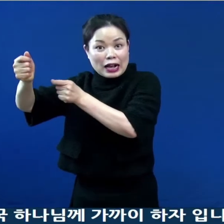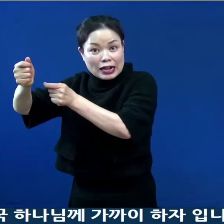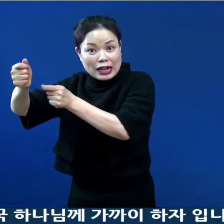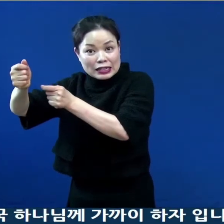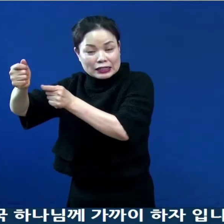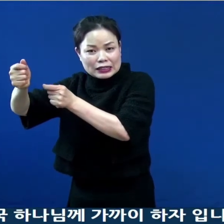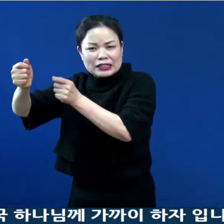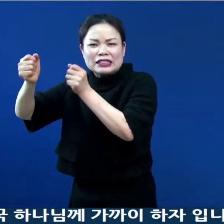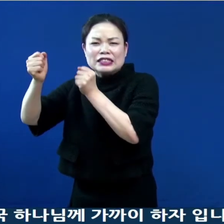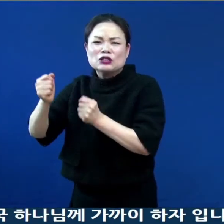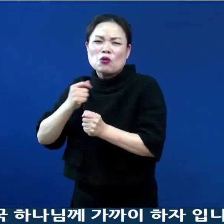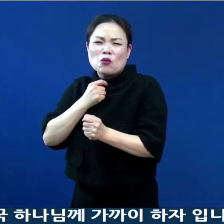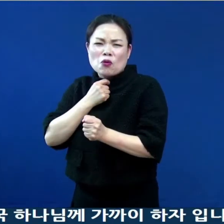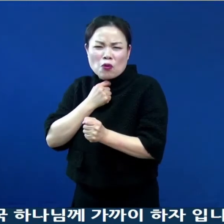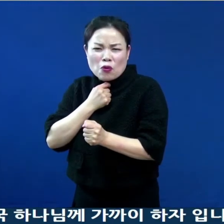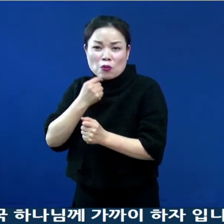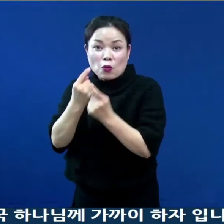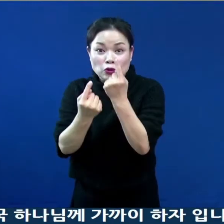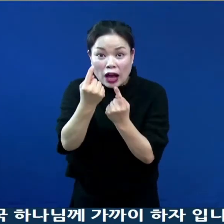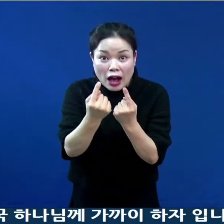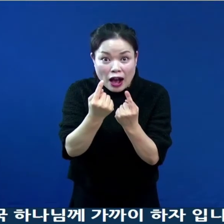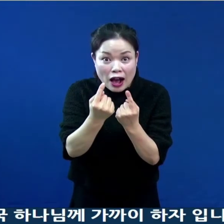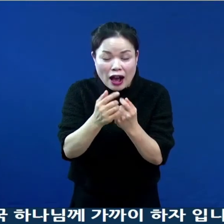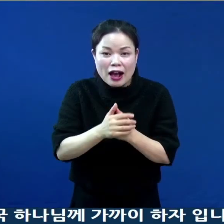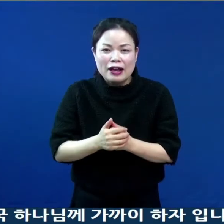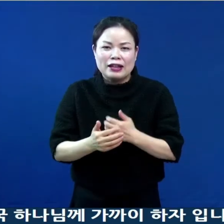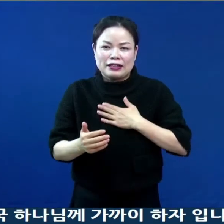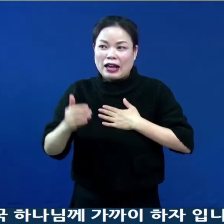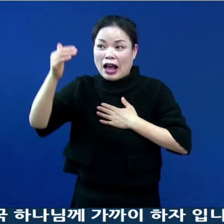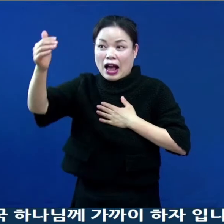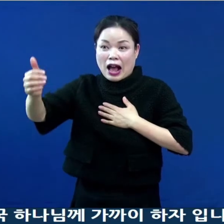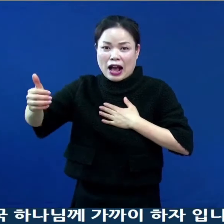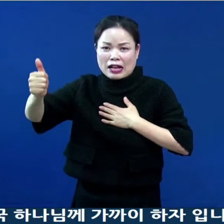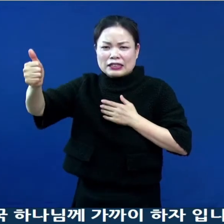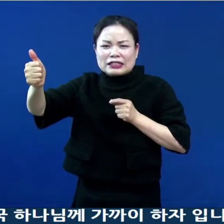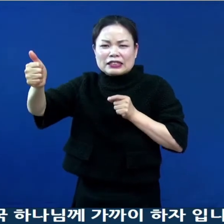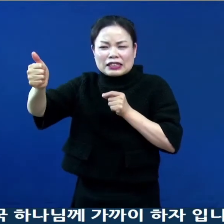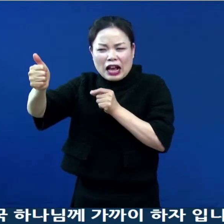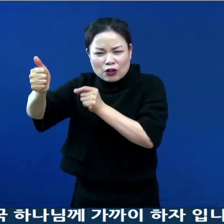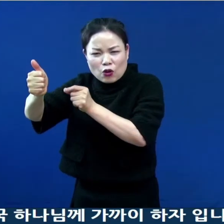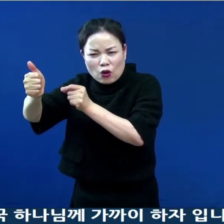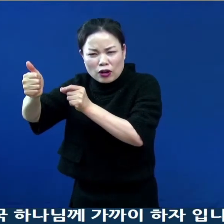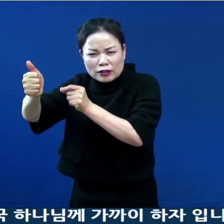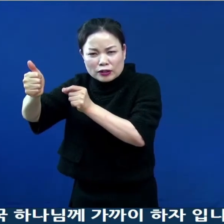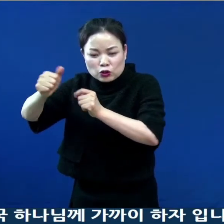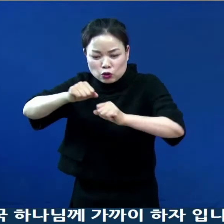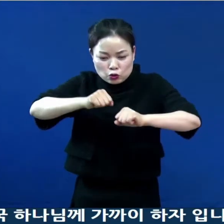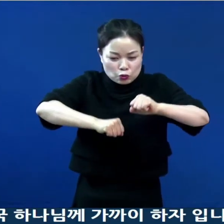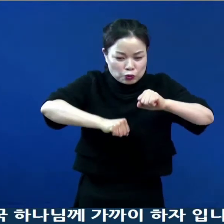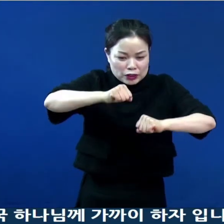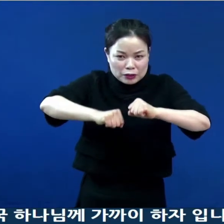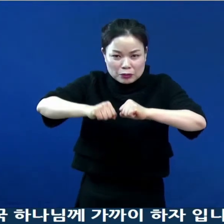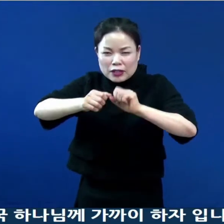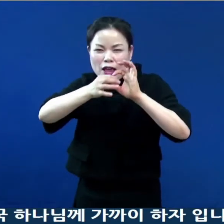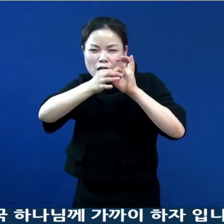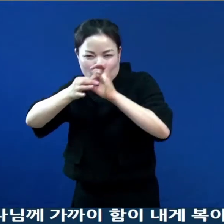가까이 있겠습니다 보다 내가 하나님을 가까이 하는 움직임을